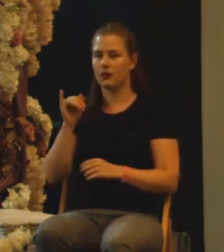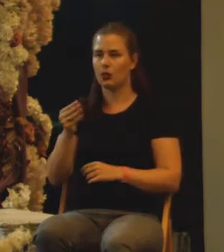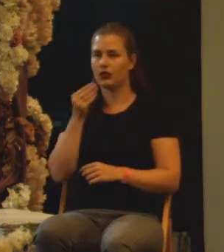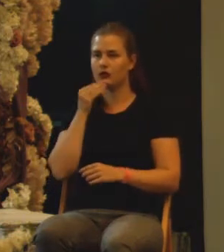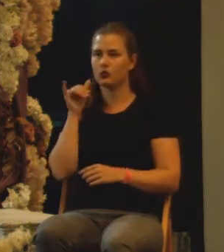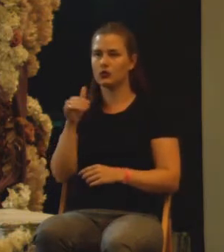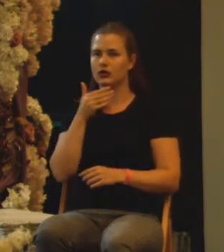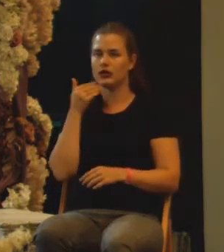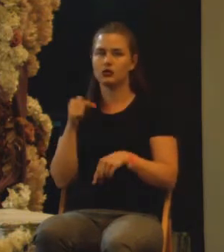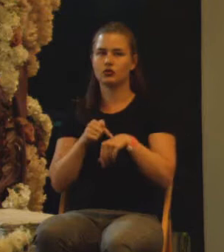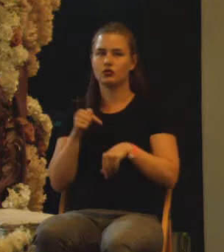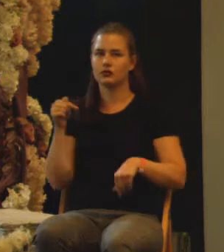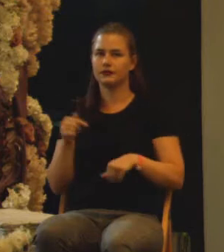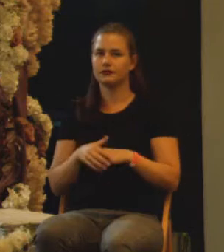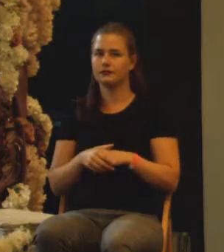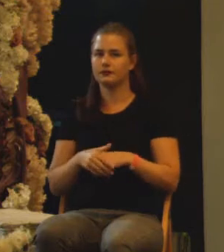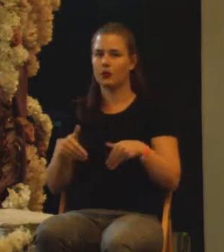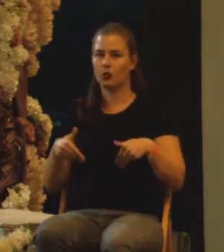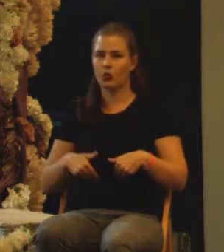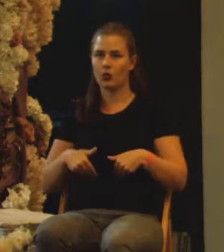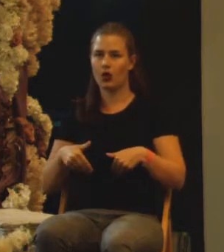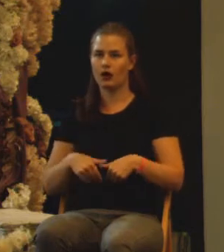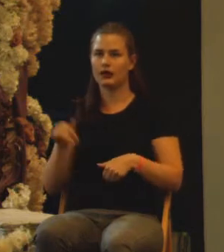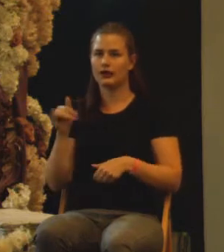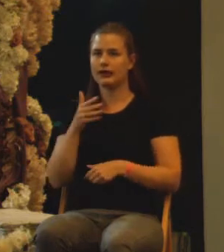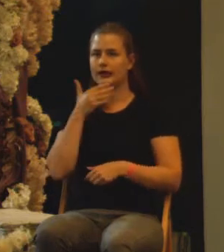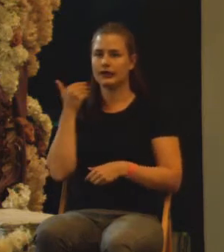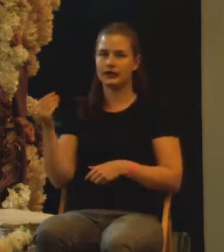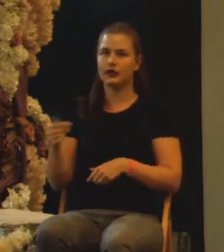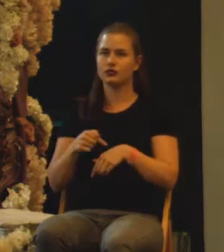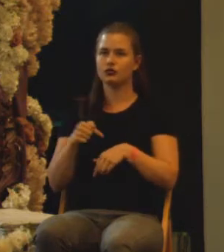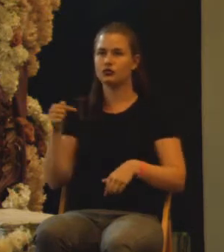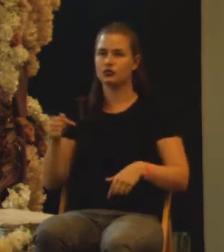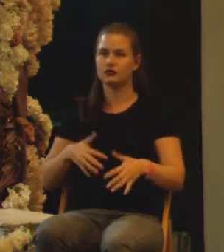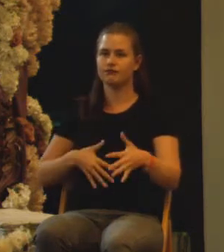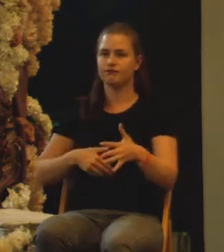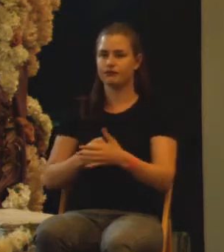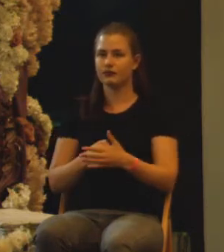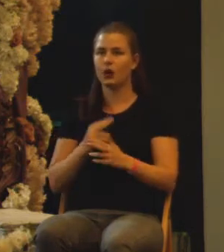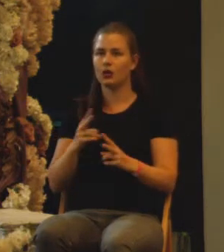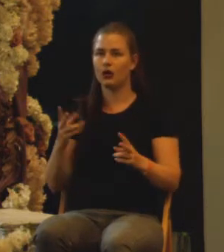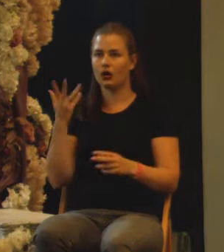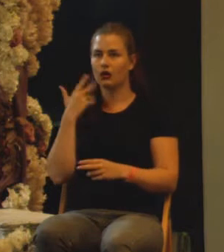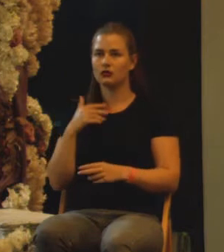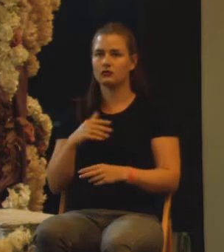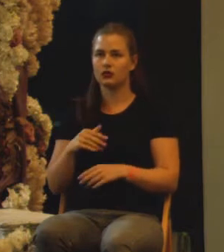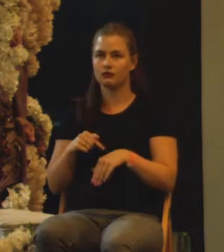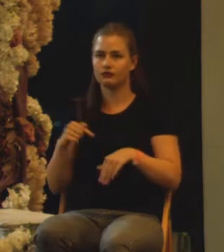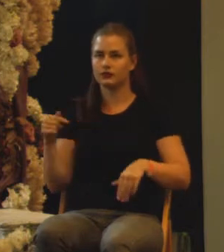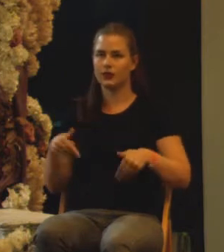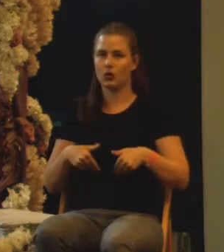у них нет чувства голода и нет чувства насыщения. Кто-то когда-нибудь переживал голод, вот настоящий